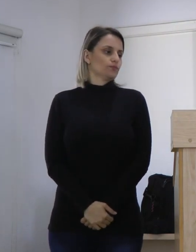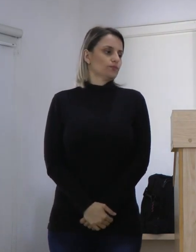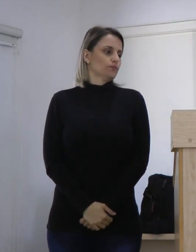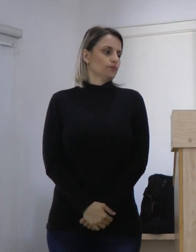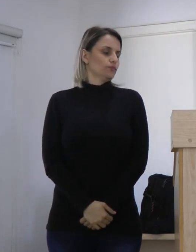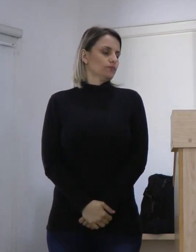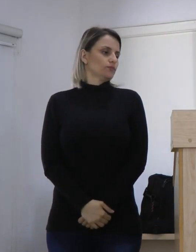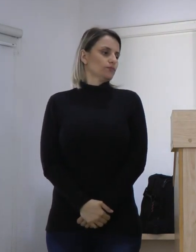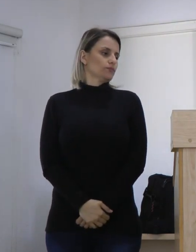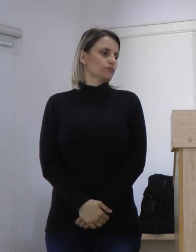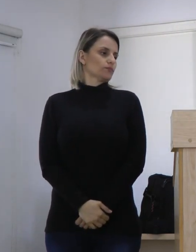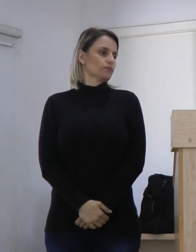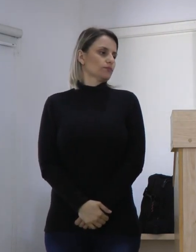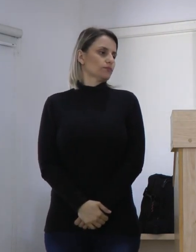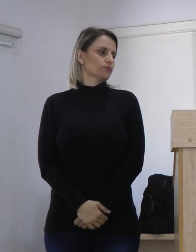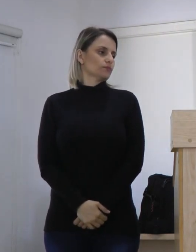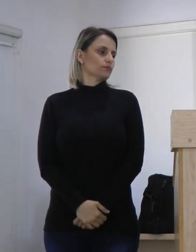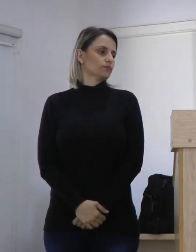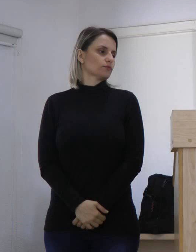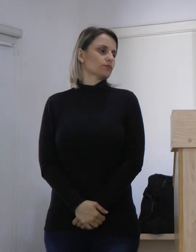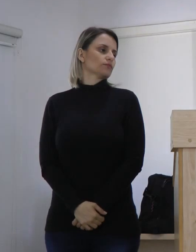Só pegar aqui o slide que é rápido.